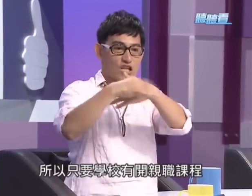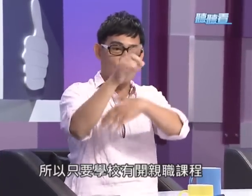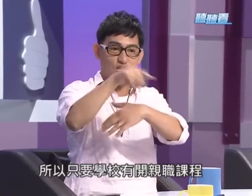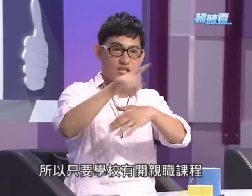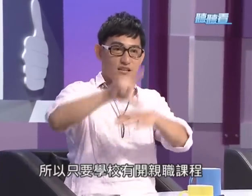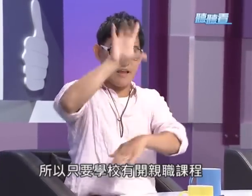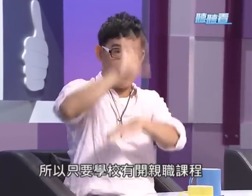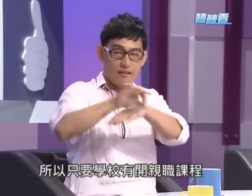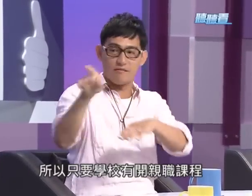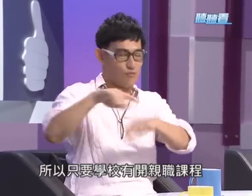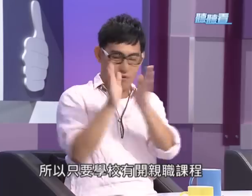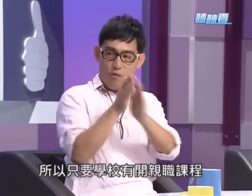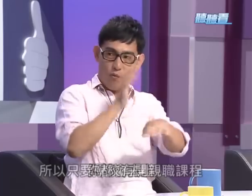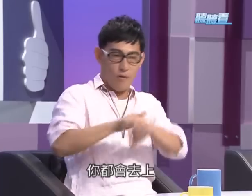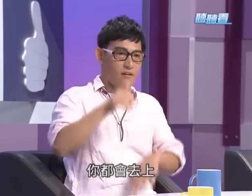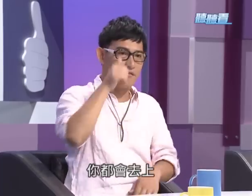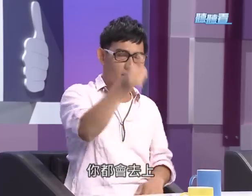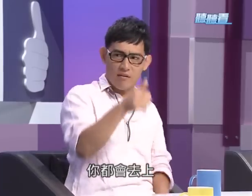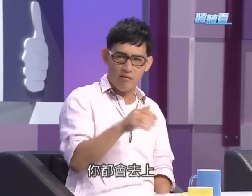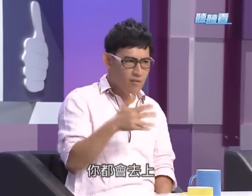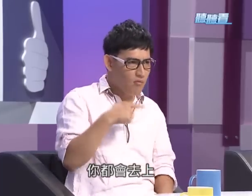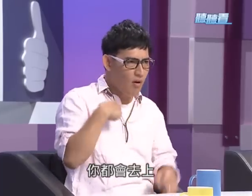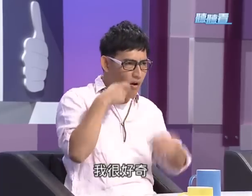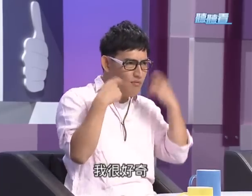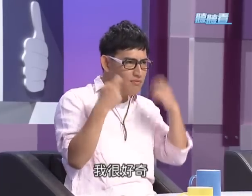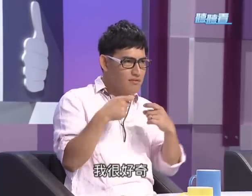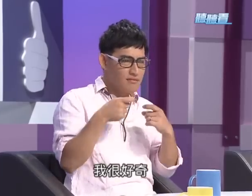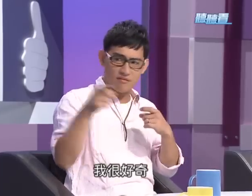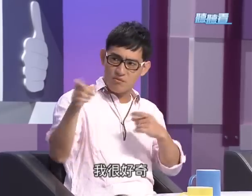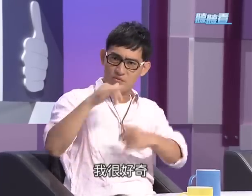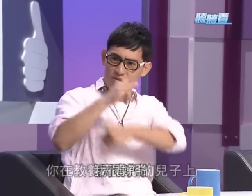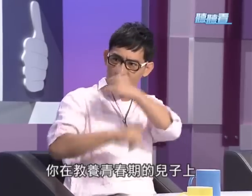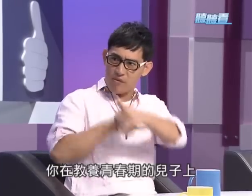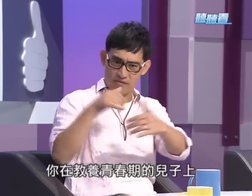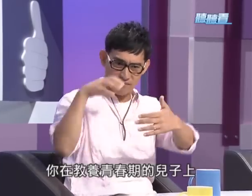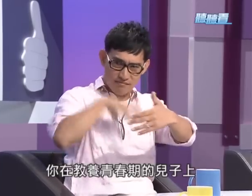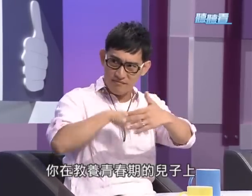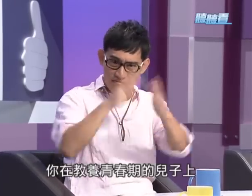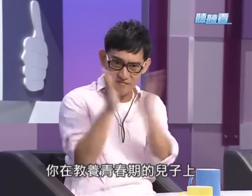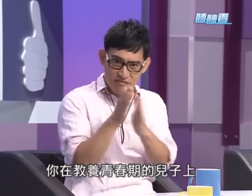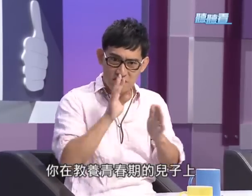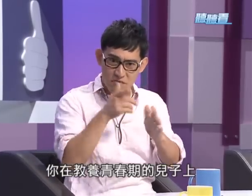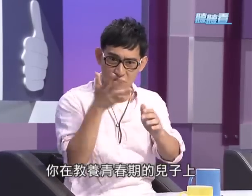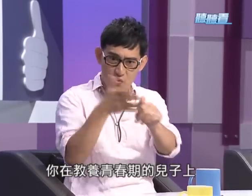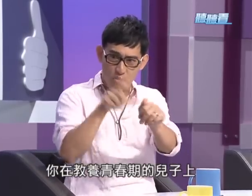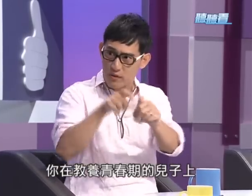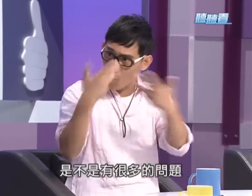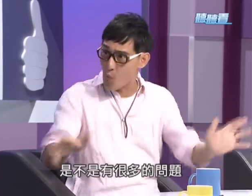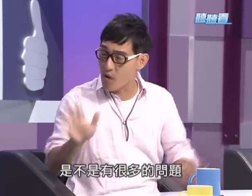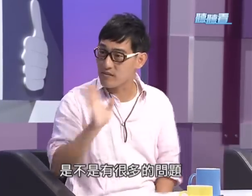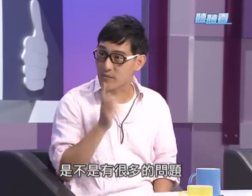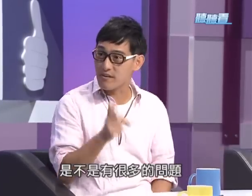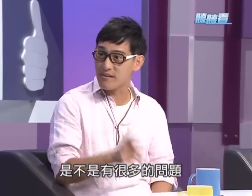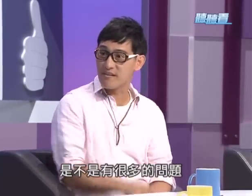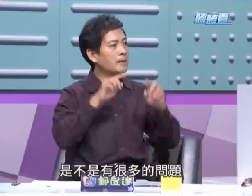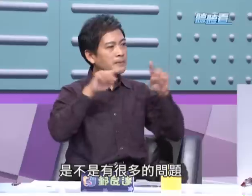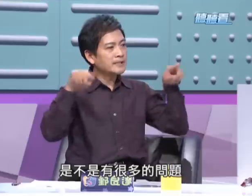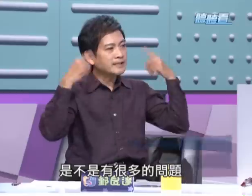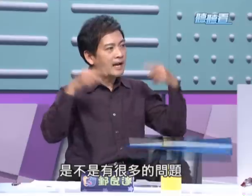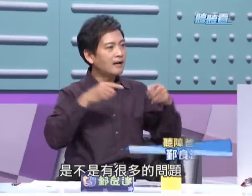有开亲职课程，你都会去上。我很好奇，你在教养青春期的儿子上是不是有很多的问题？平